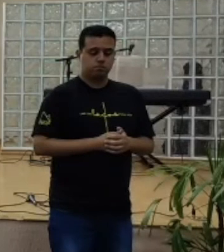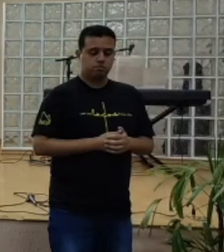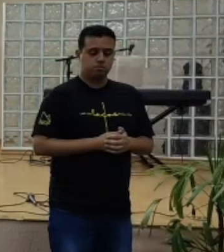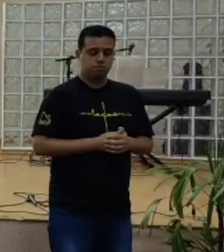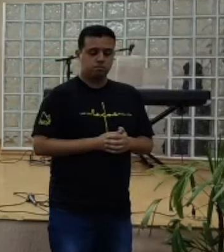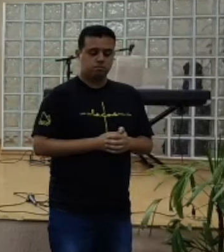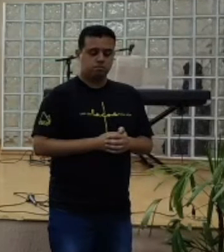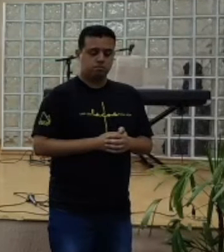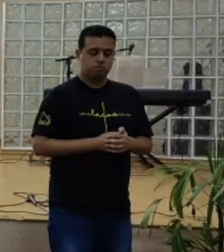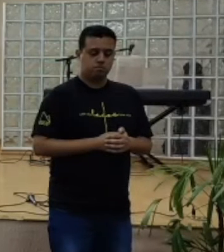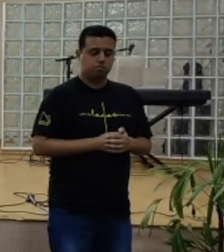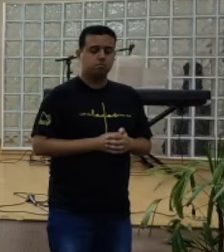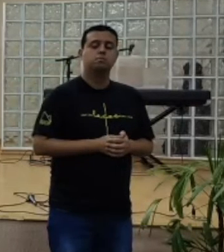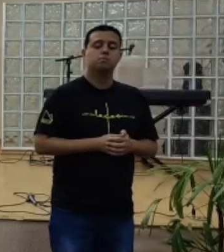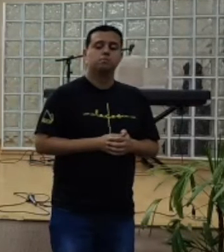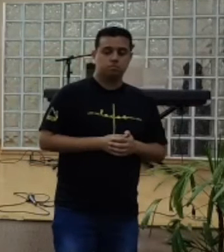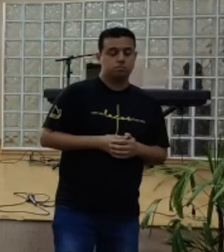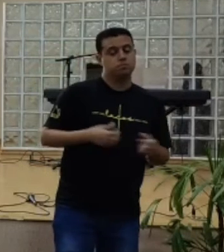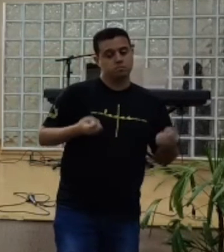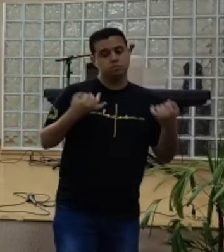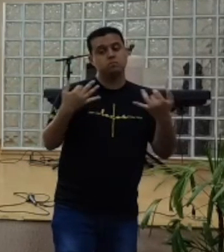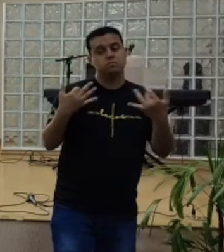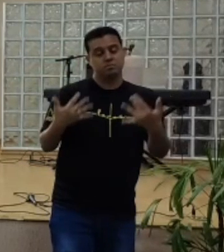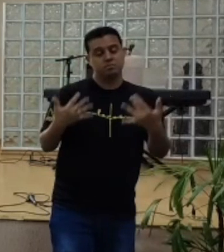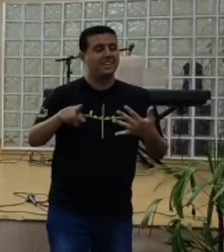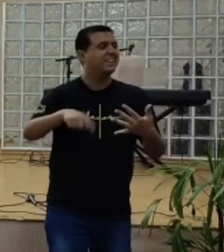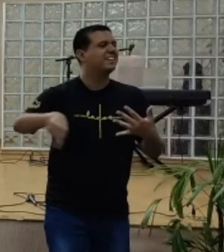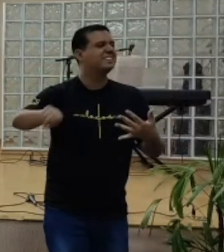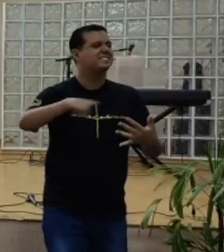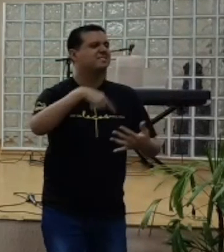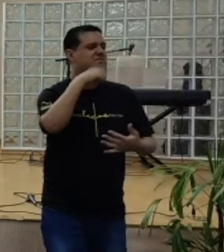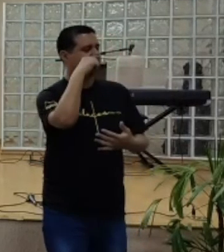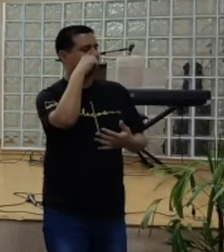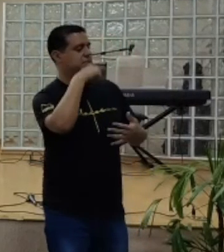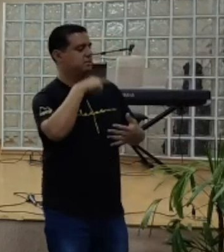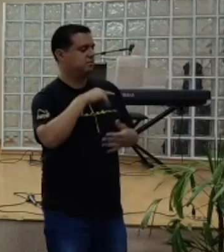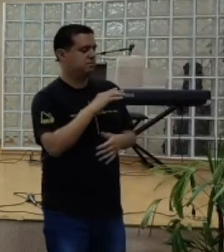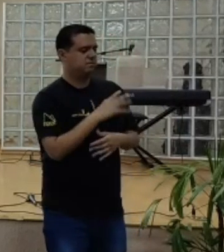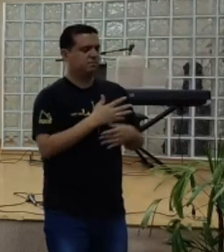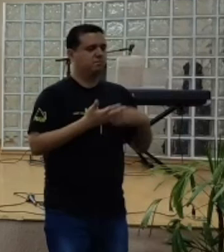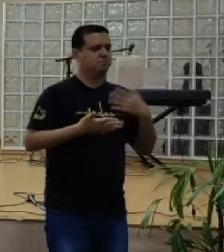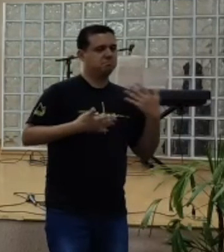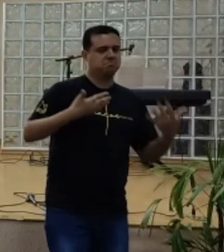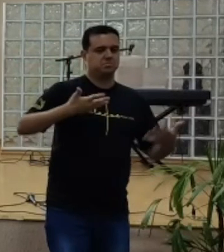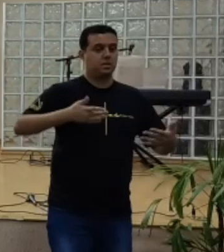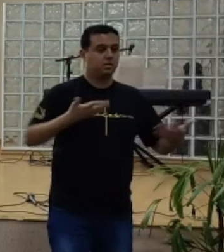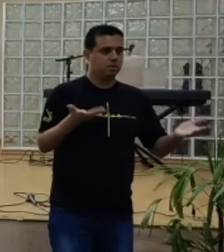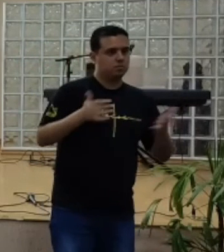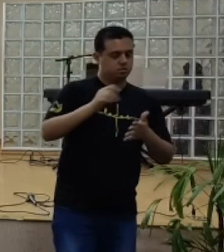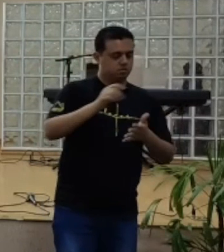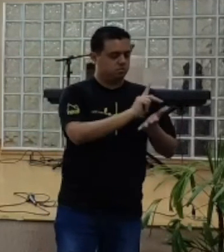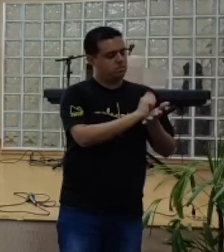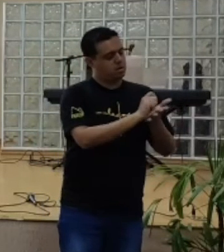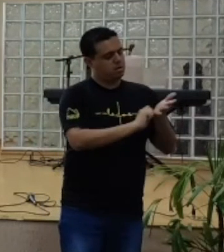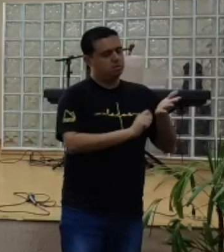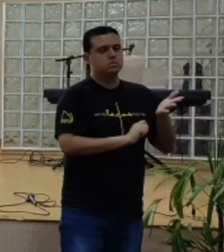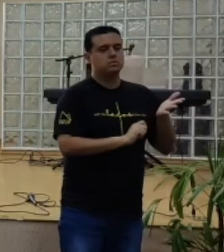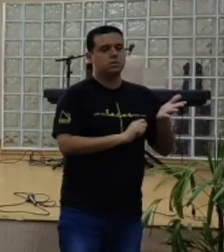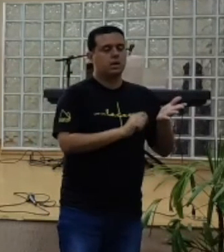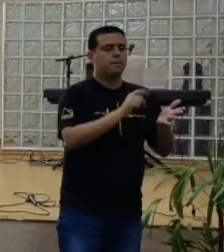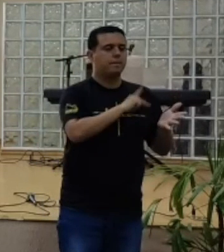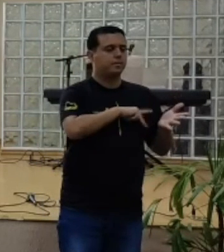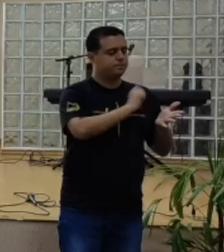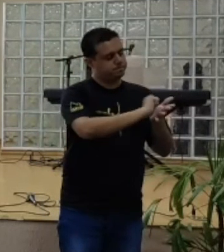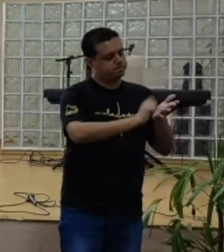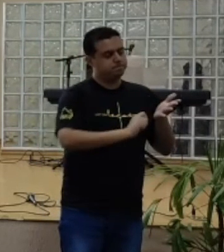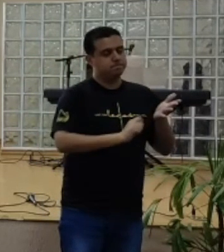orgulho dos judeus. Ele vai pegar justamente Abraão que ele tem trabalhado em todo o texto, do